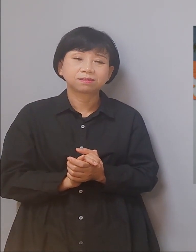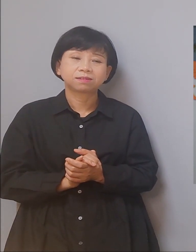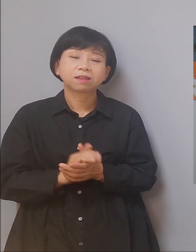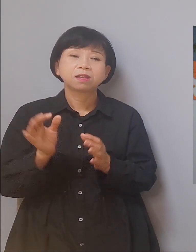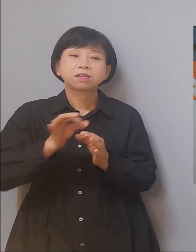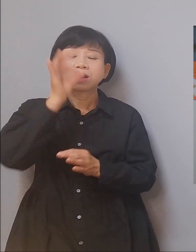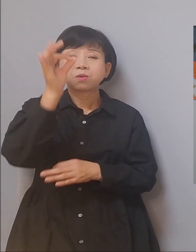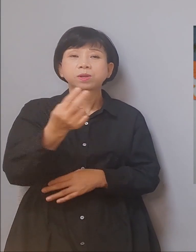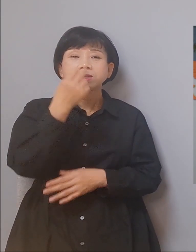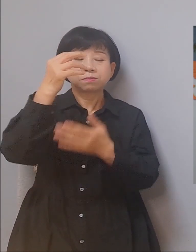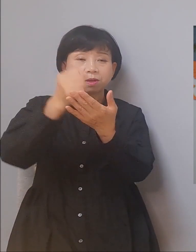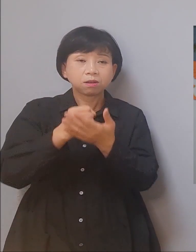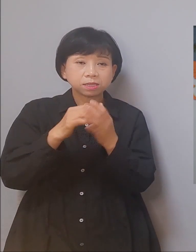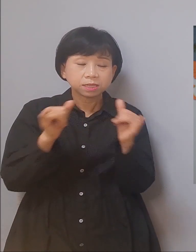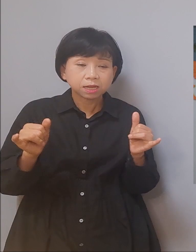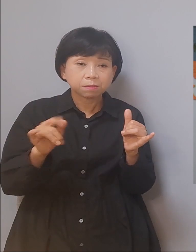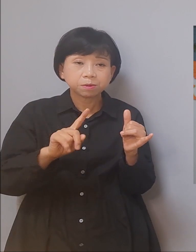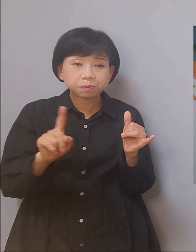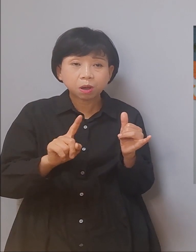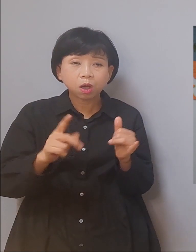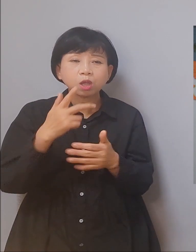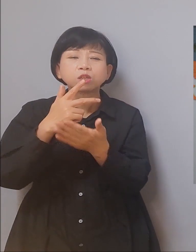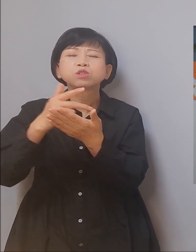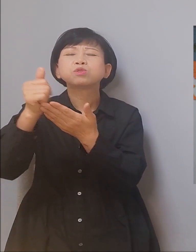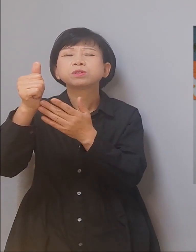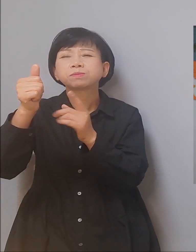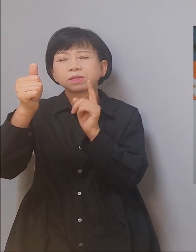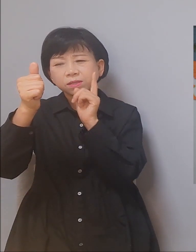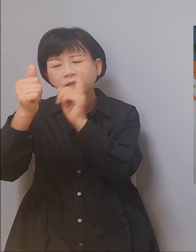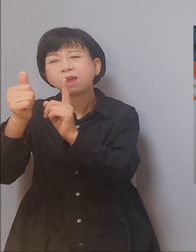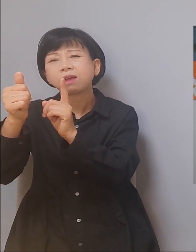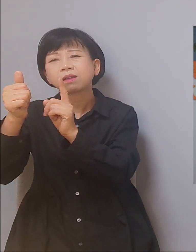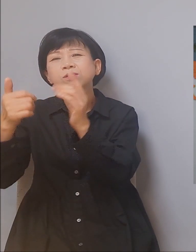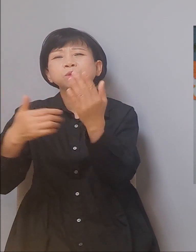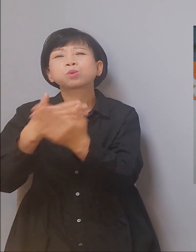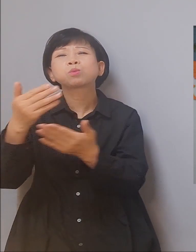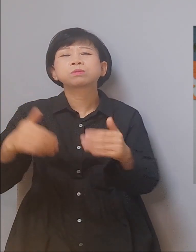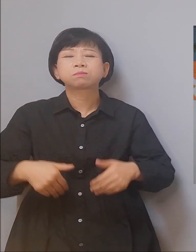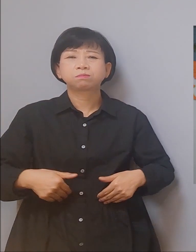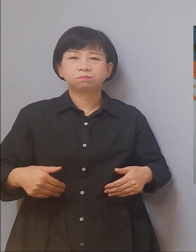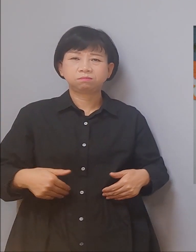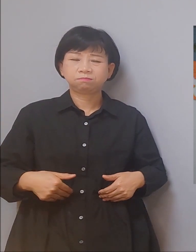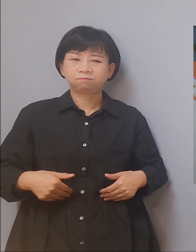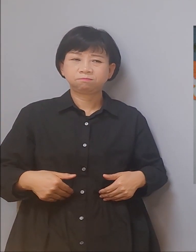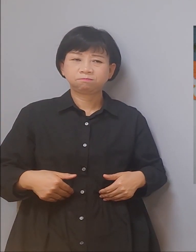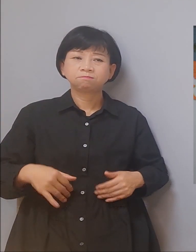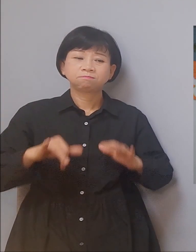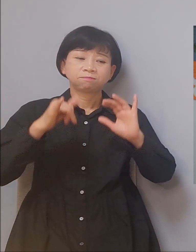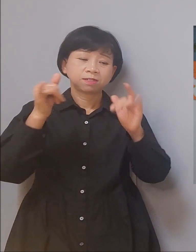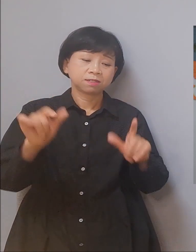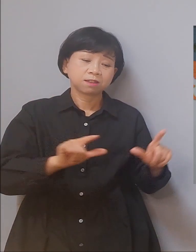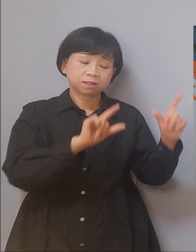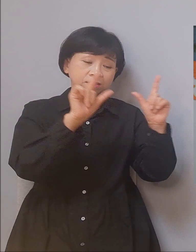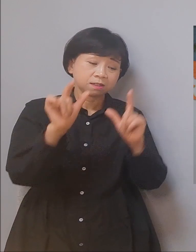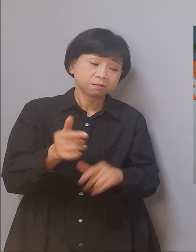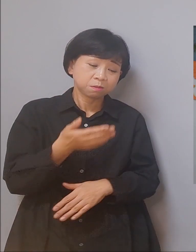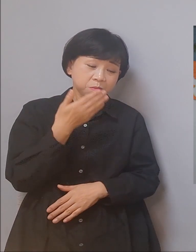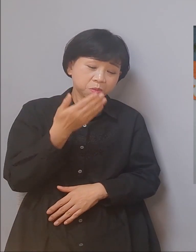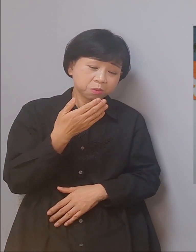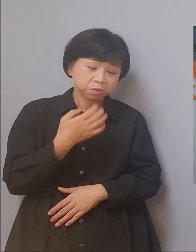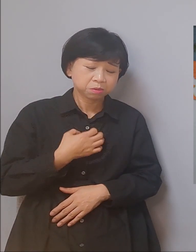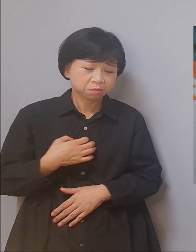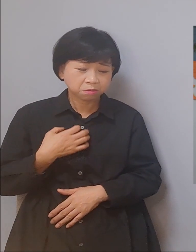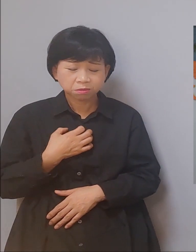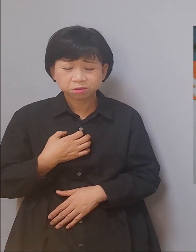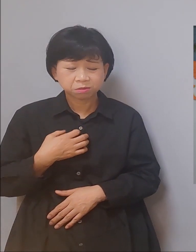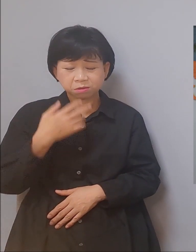어떤 행실로 살아가야 한다면, 주님이 나에게 영원한 영생을 주셨으니 이 땅에서 먹고 사는 것으로 고민하고 걱정하고 염려하는